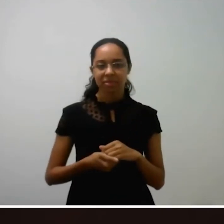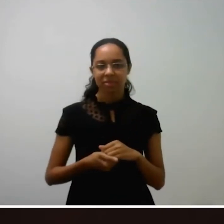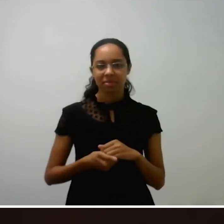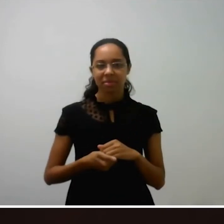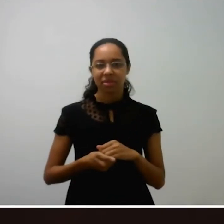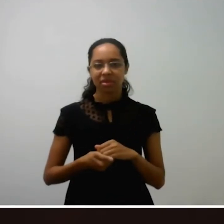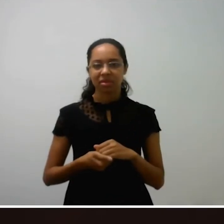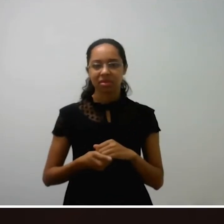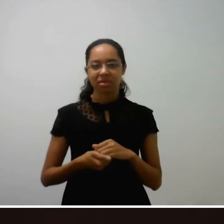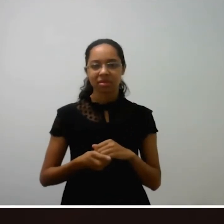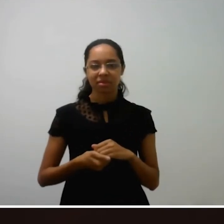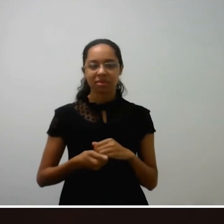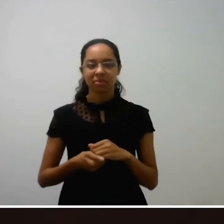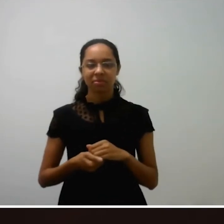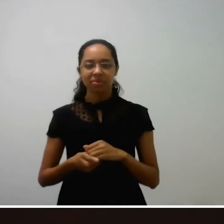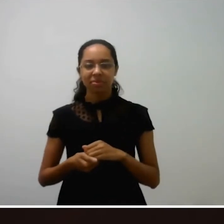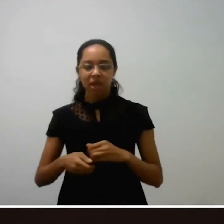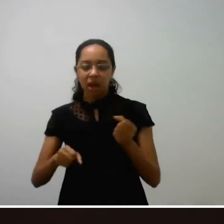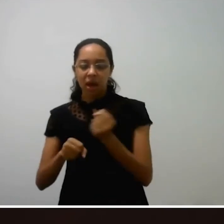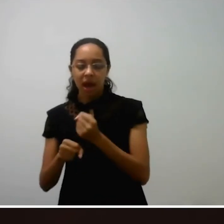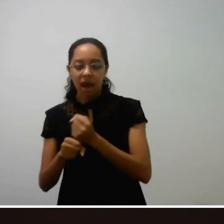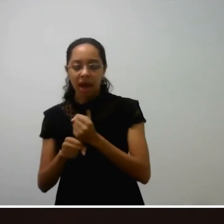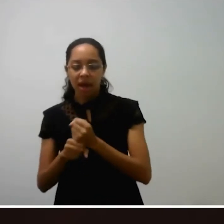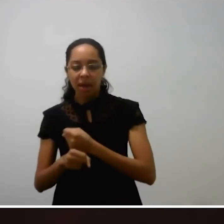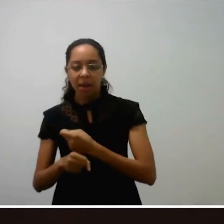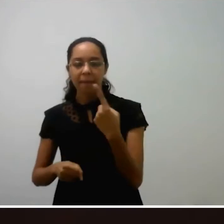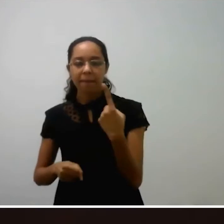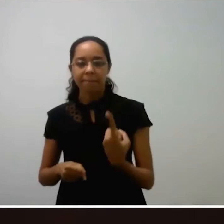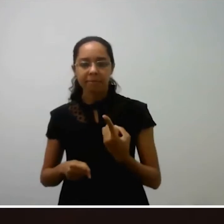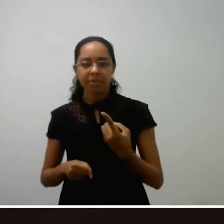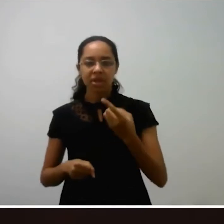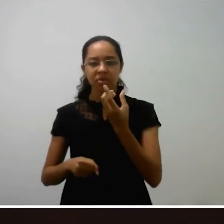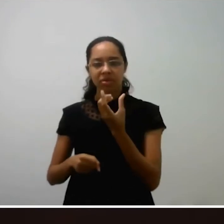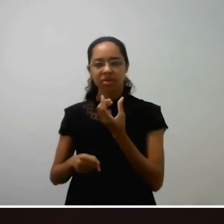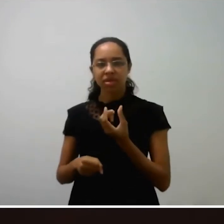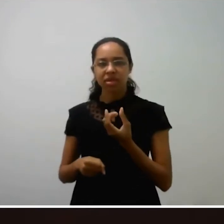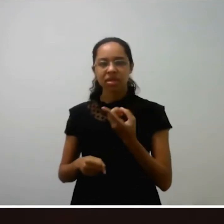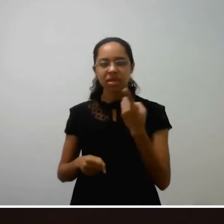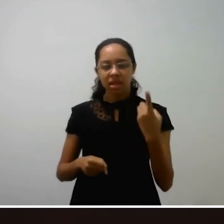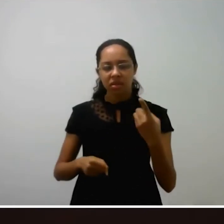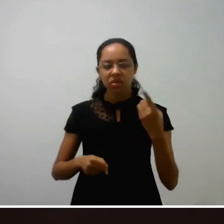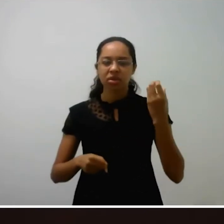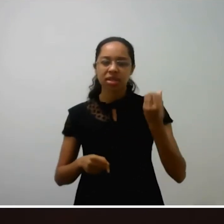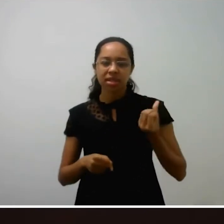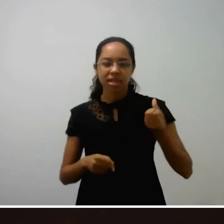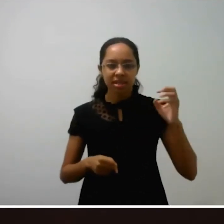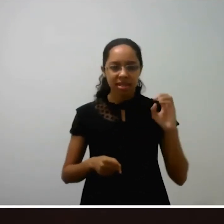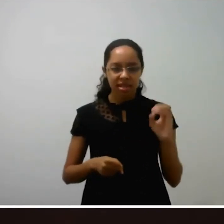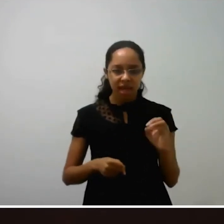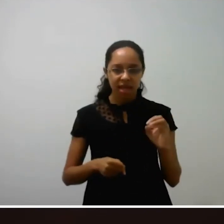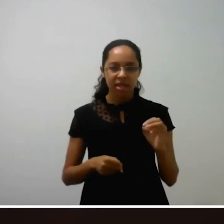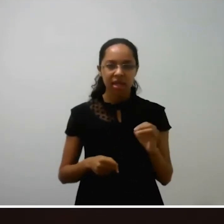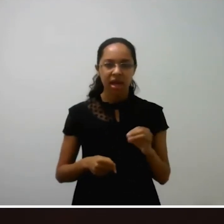1160, as práticas da idolatria que acompanhavam a doutrina da